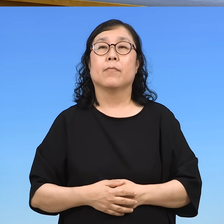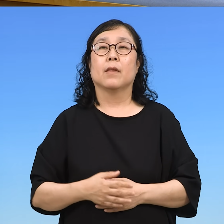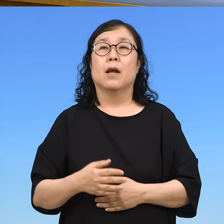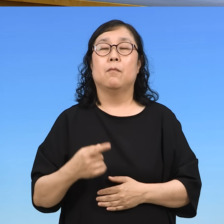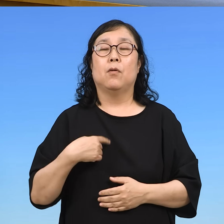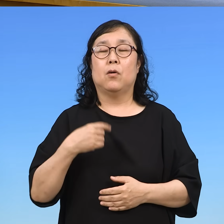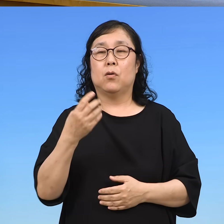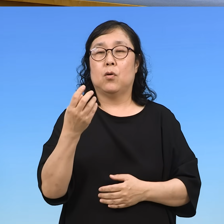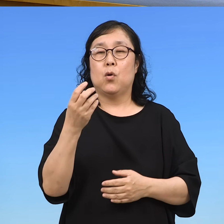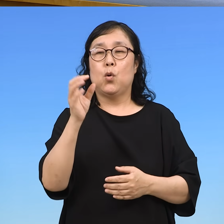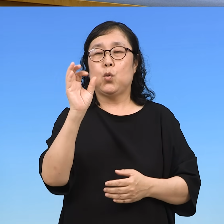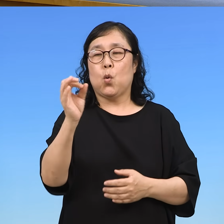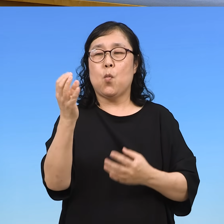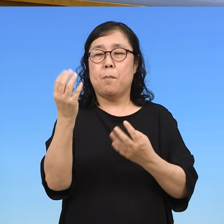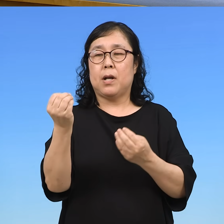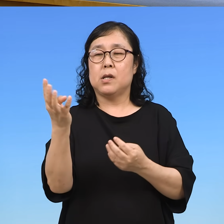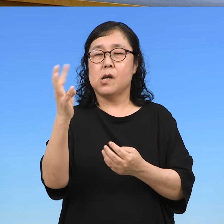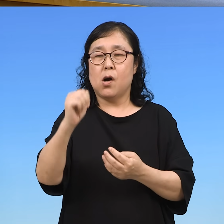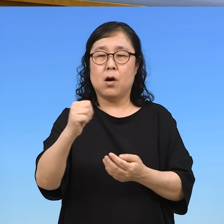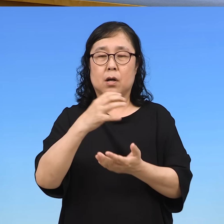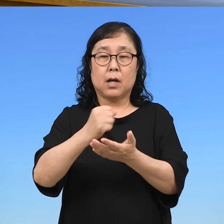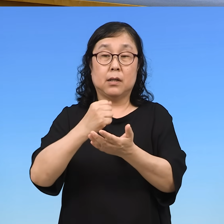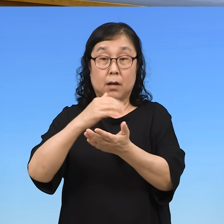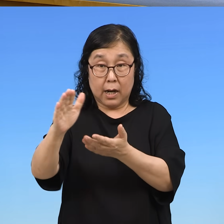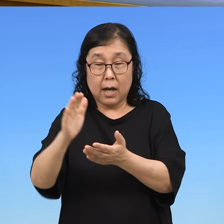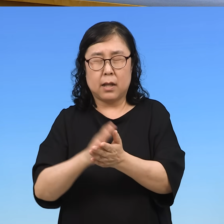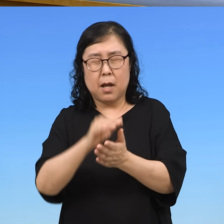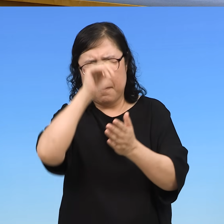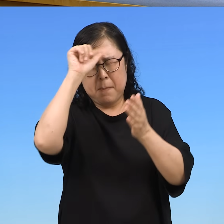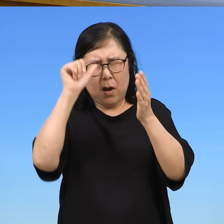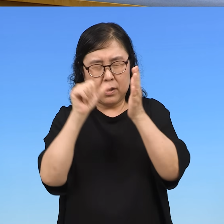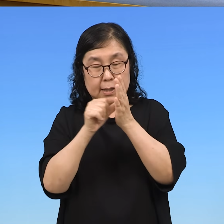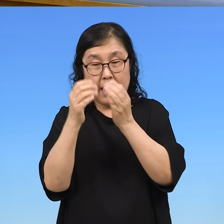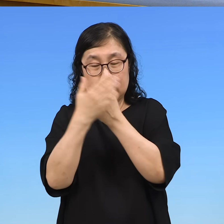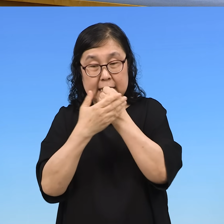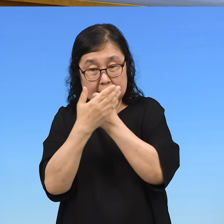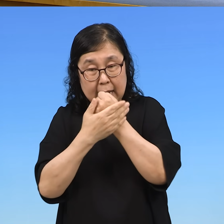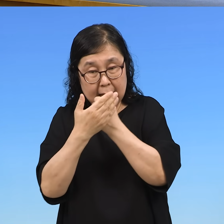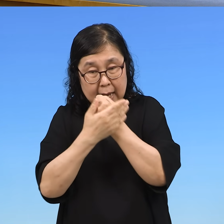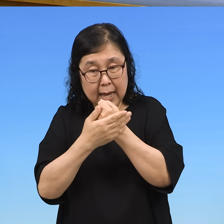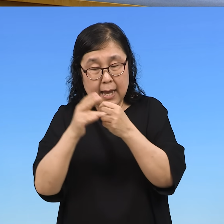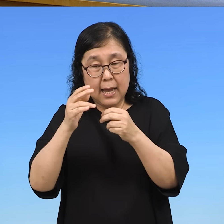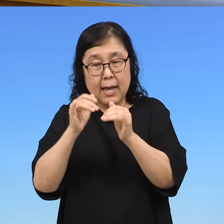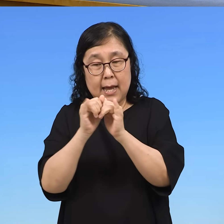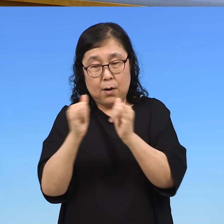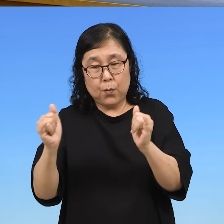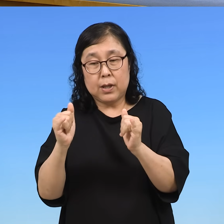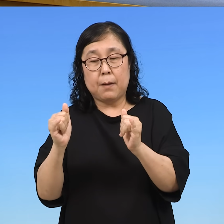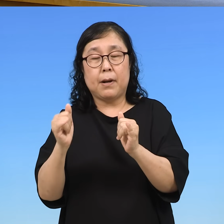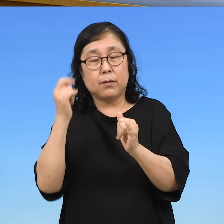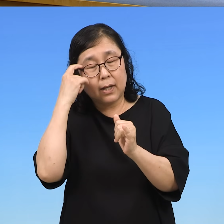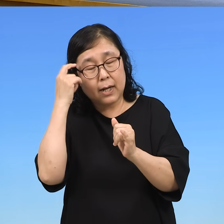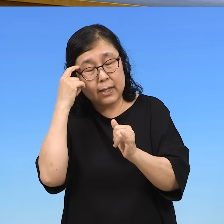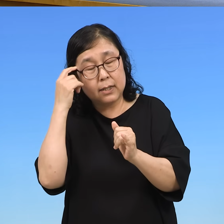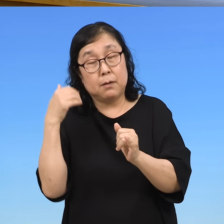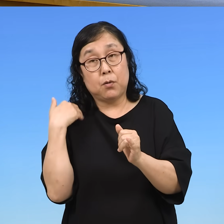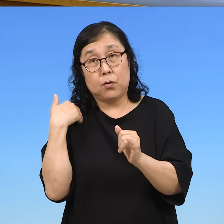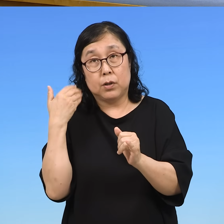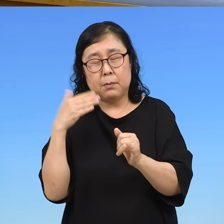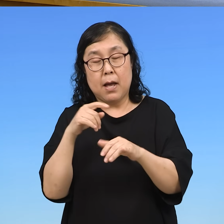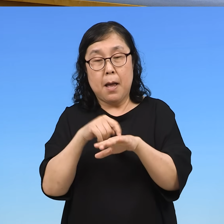누가 그냥 막 몇 억 가져가라, 이것만 그냥 막 평생 은인으로 생각할지 모르지만, 그것보다 더 고마운